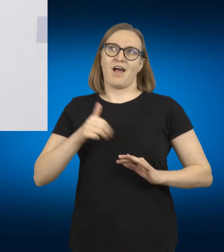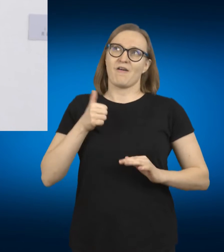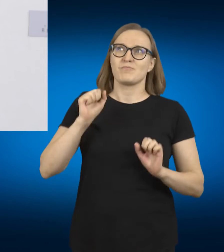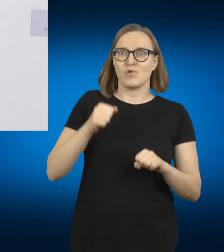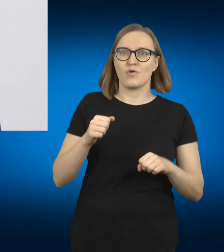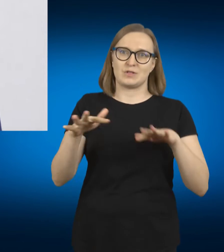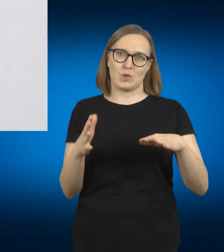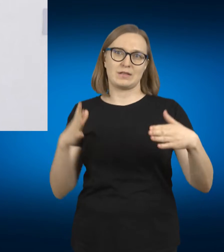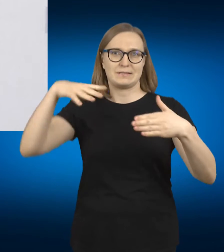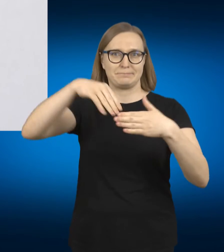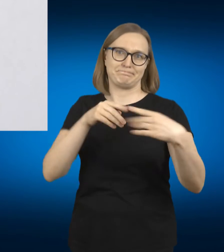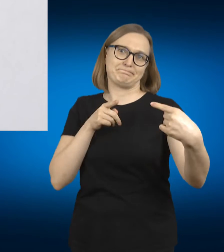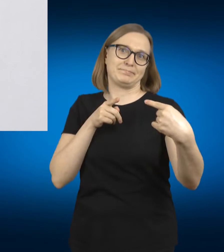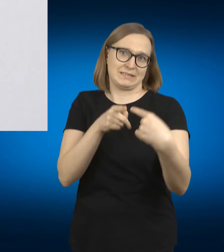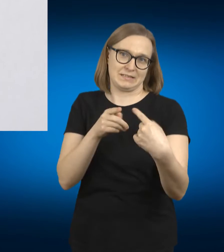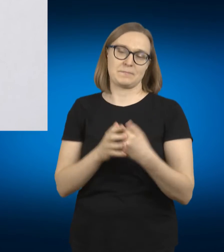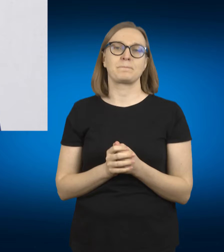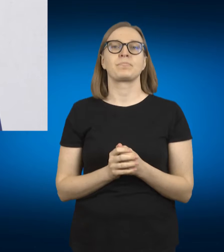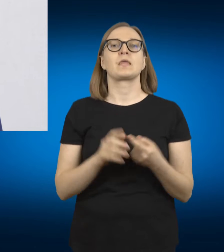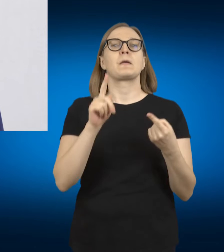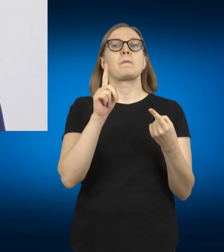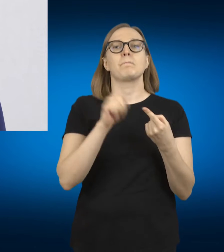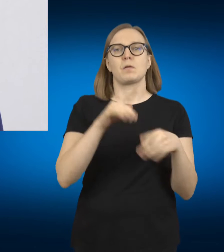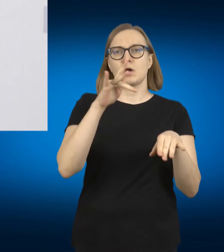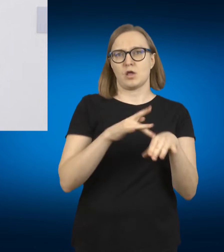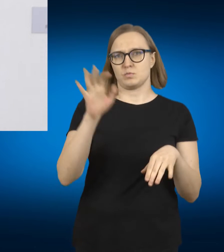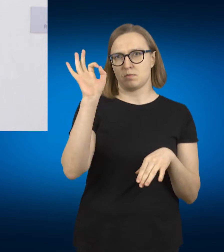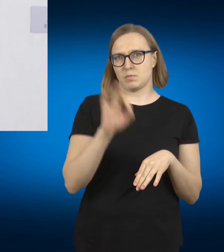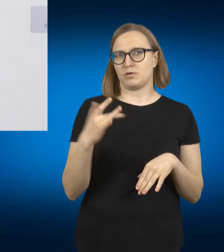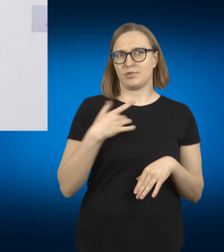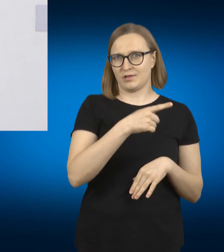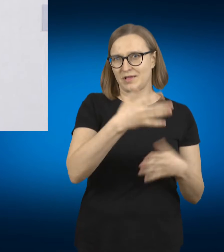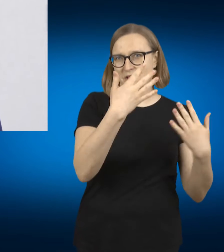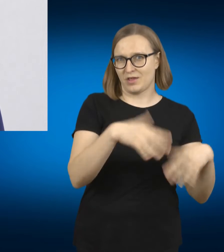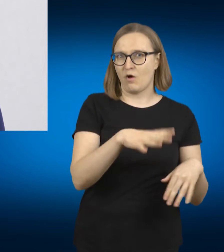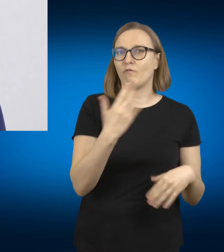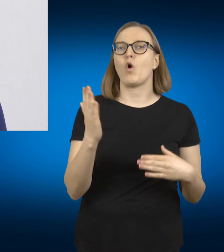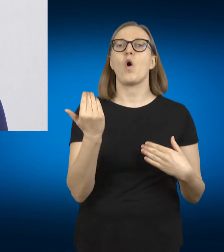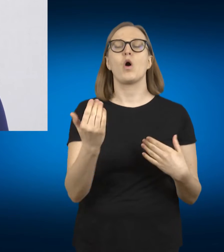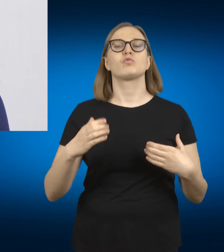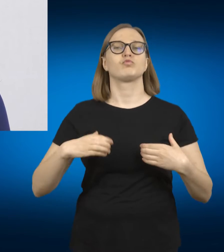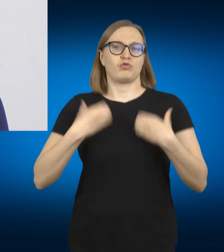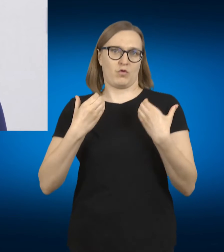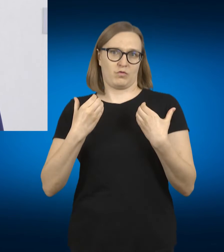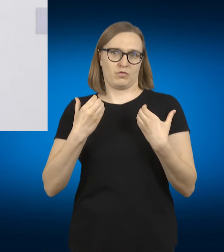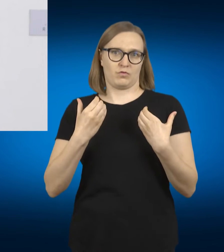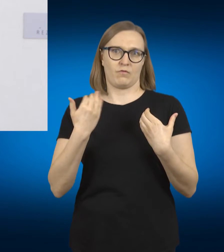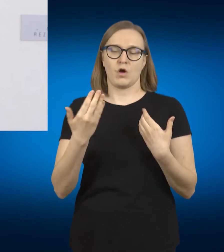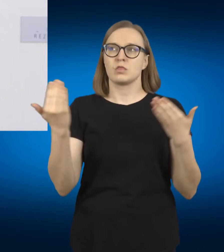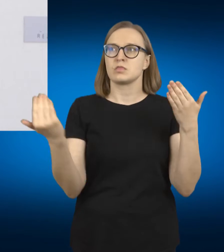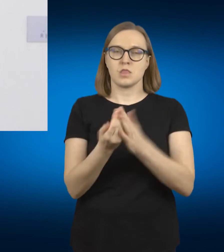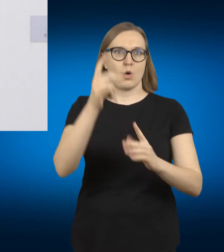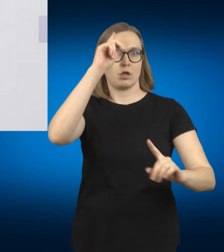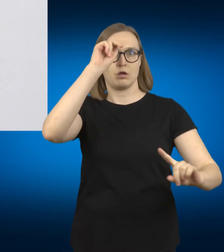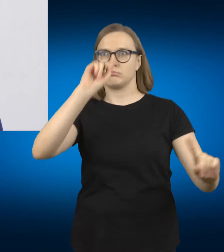situacijose. Tai viena reakcija, kuri pirmiausiai buvo ir galbūt didžiąją dalį mūsų jau buvo ištikus, tai yra šokas, tokia nauja situacija, sukrėtimas, kai